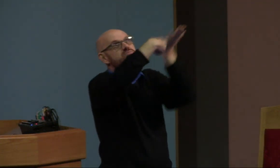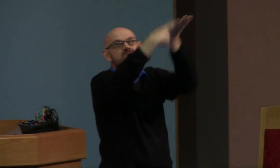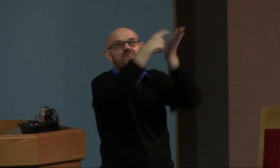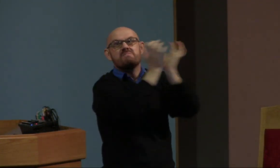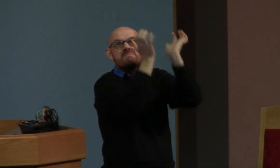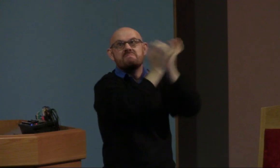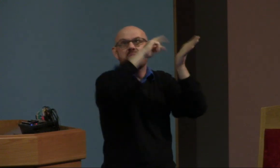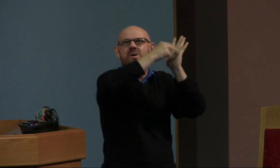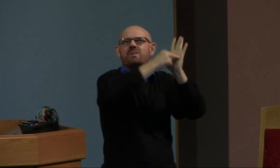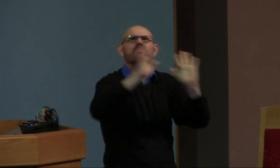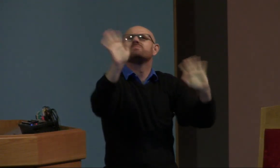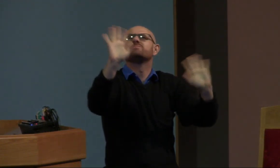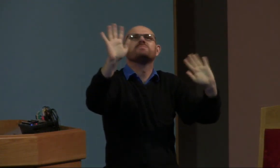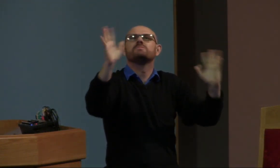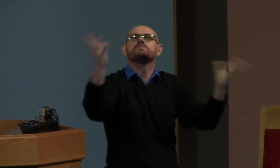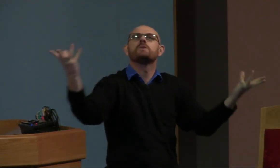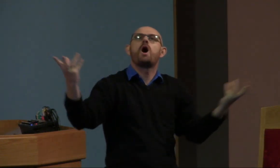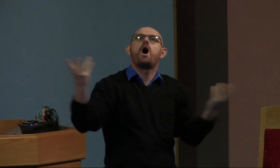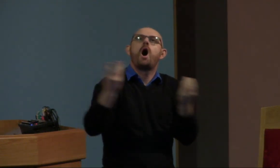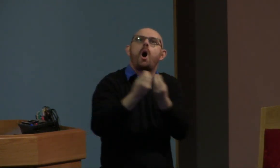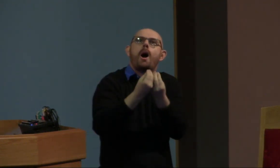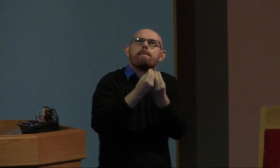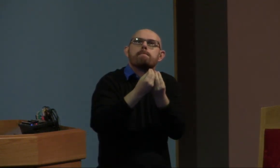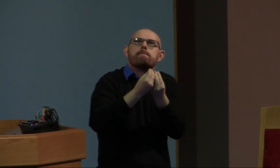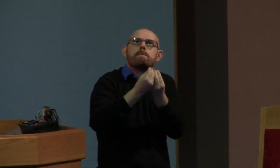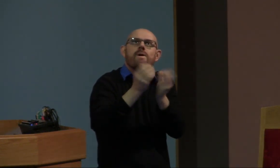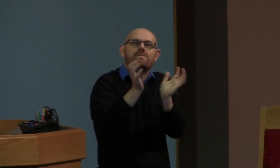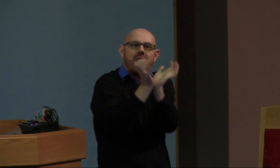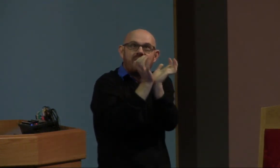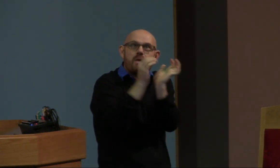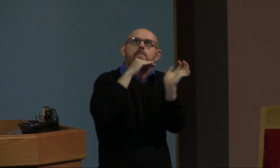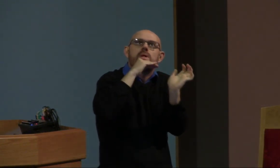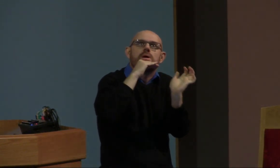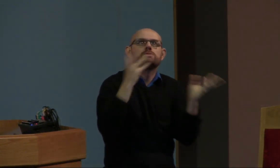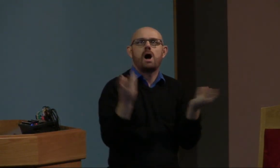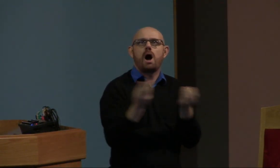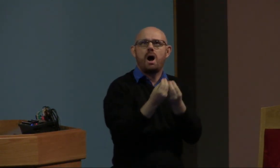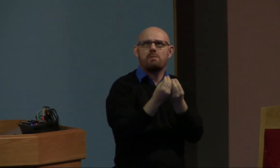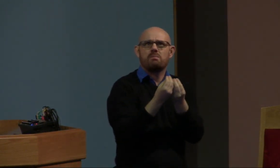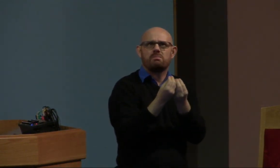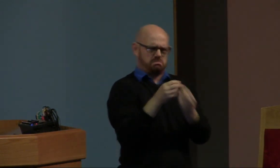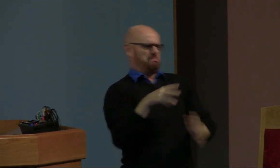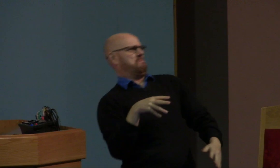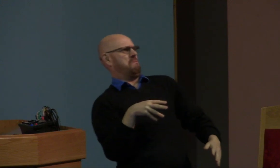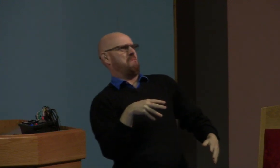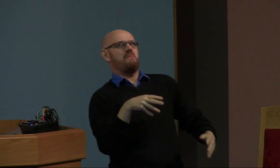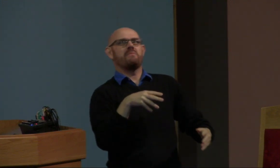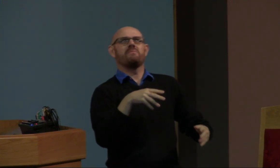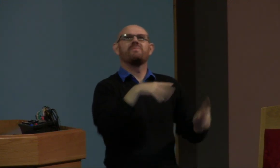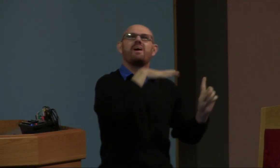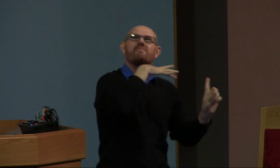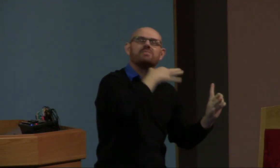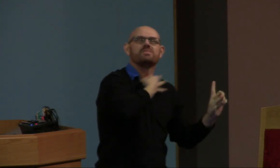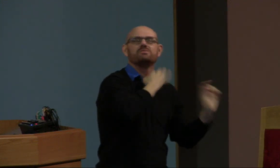Vergadering met die Here en jy sit en jy gesels en so aan. Nee, dit is saam vergader beteken wat?